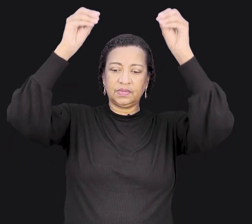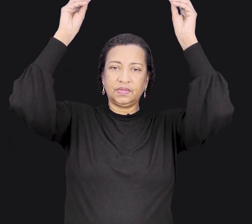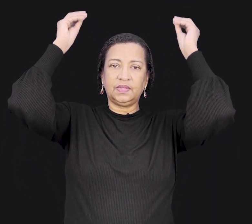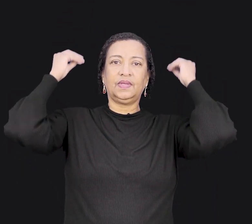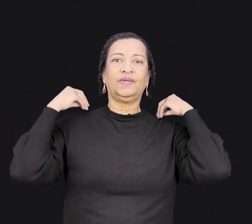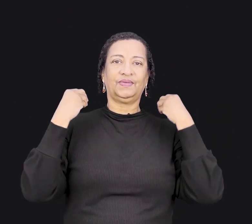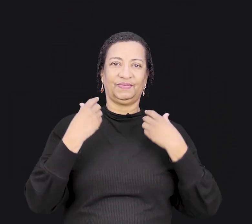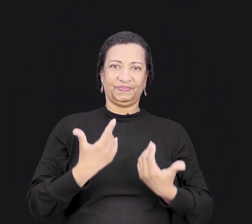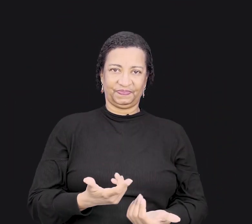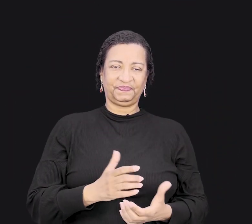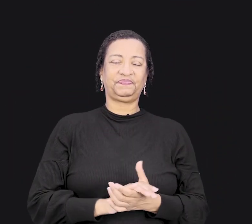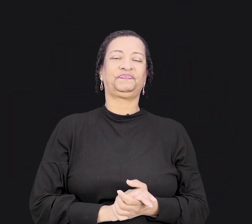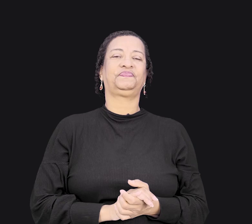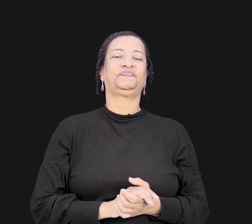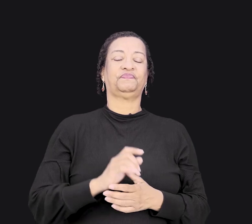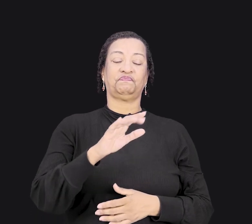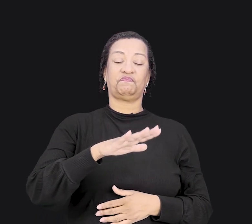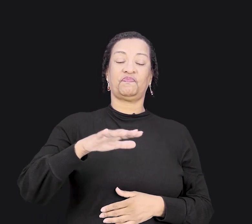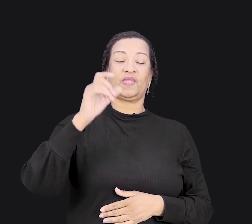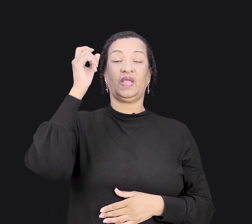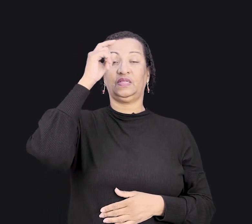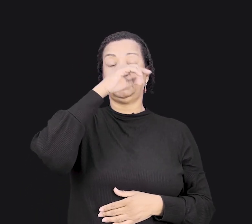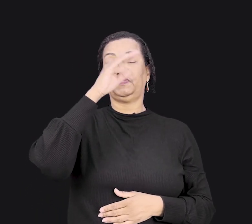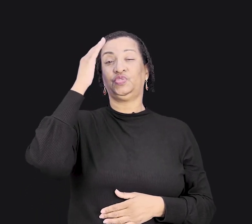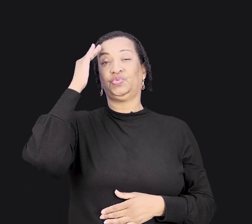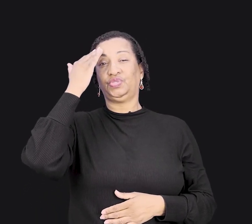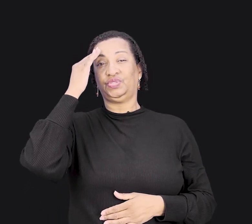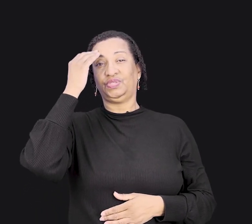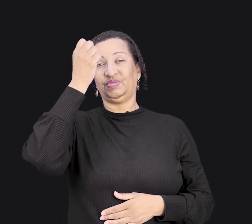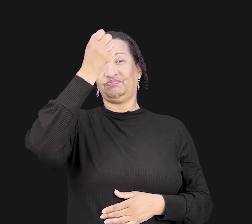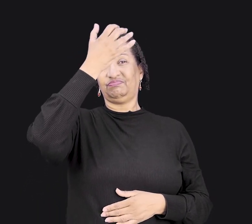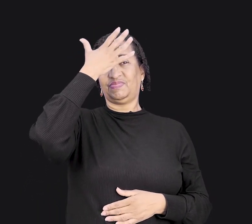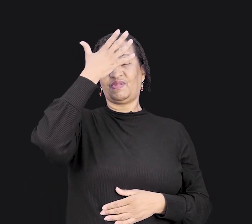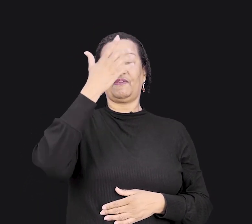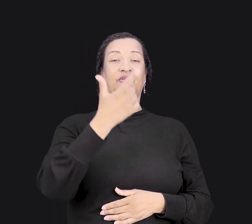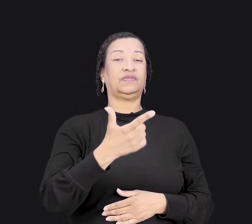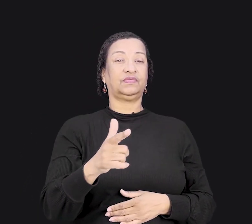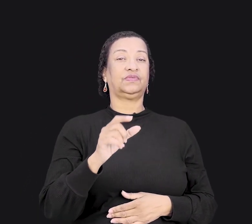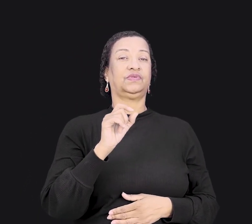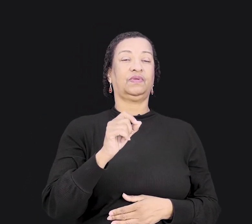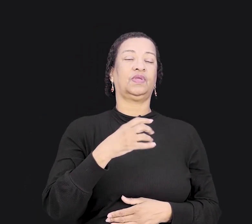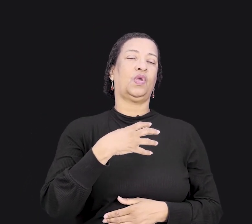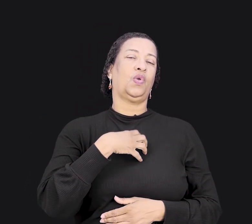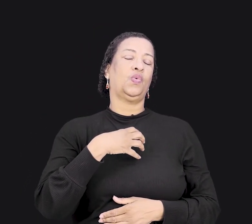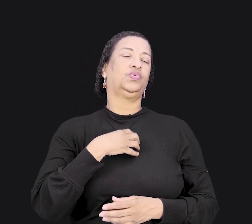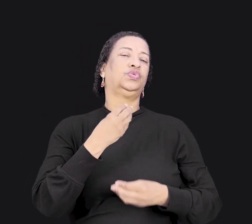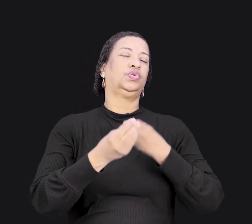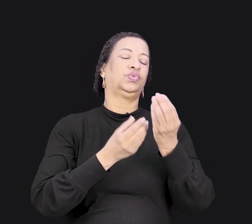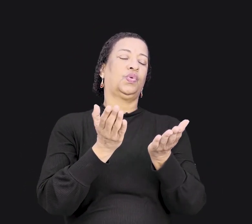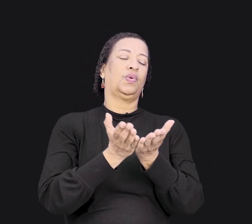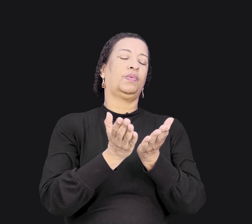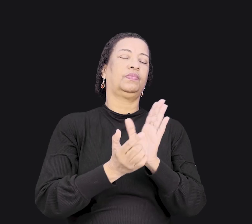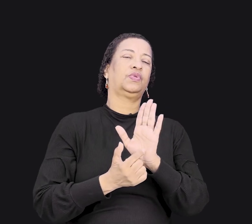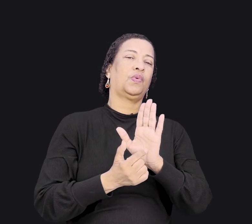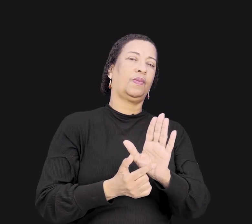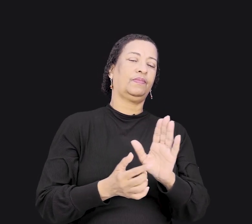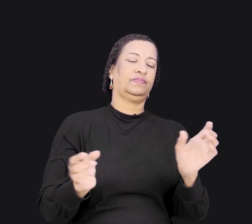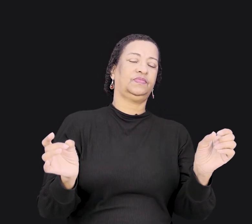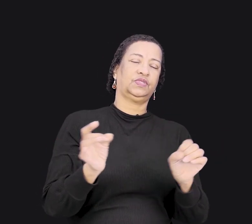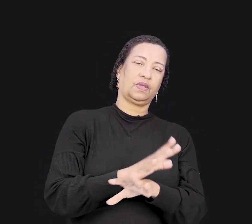duas áreas que seriam difíceis de se entender sem uma revelação é a maneira como a Bíblia começa e termina. A Bíblia